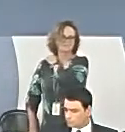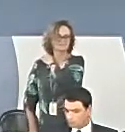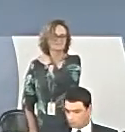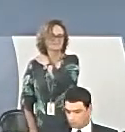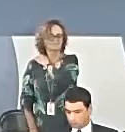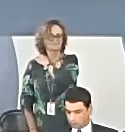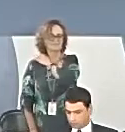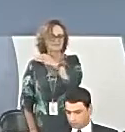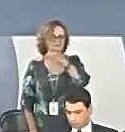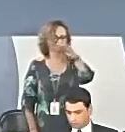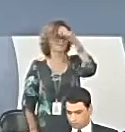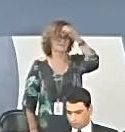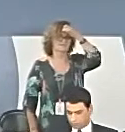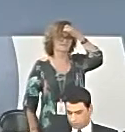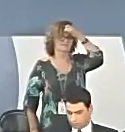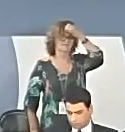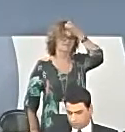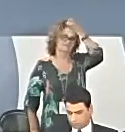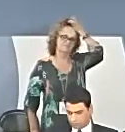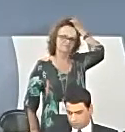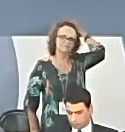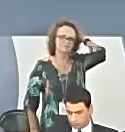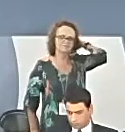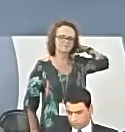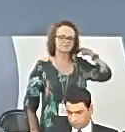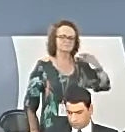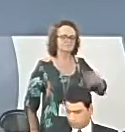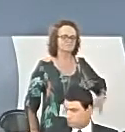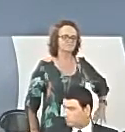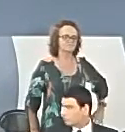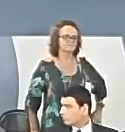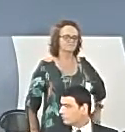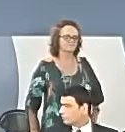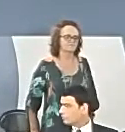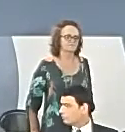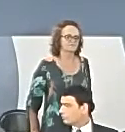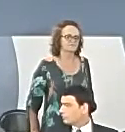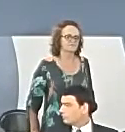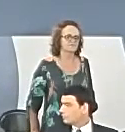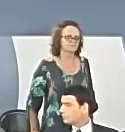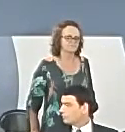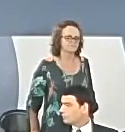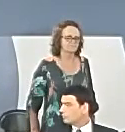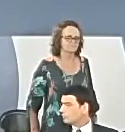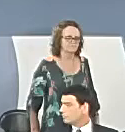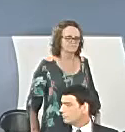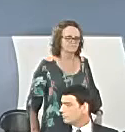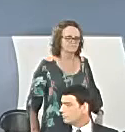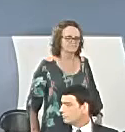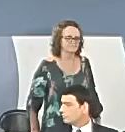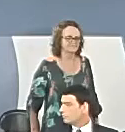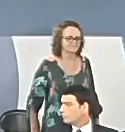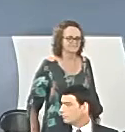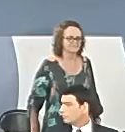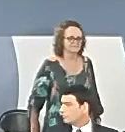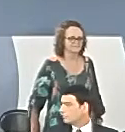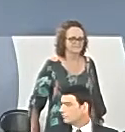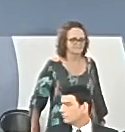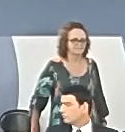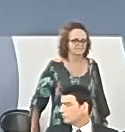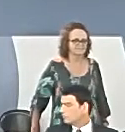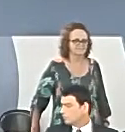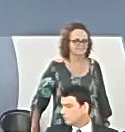se desde já você está colocando e que na sua região revela do vale do rio doce traga informações para essas comissões